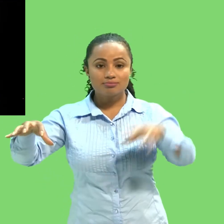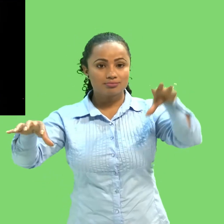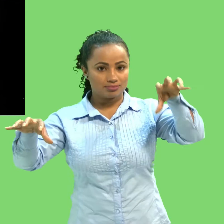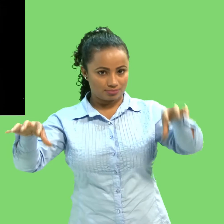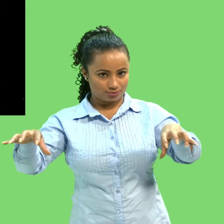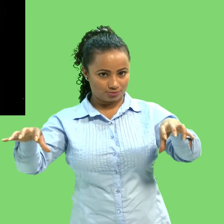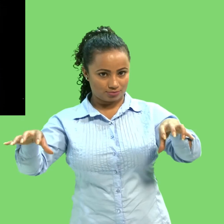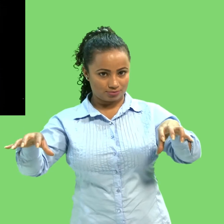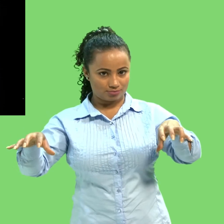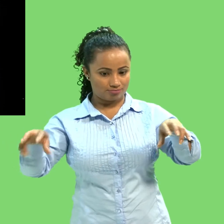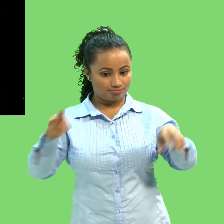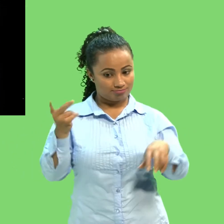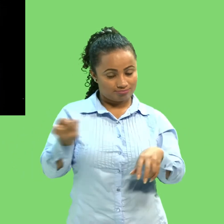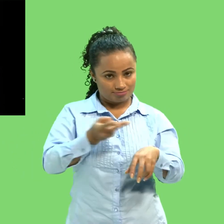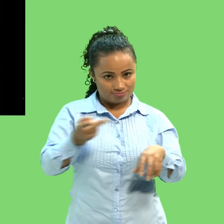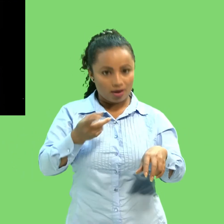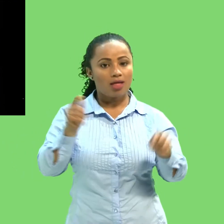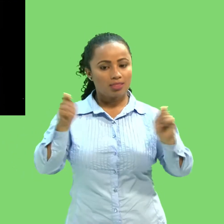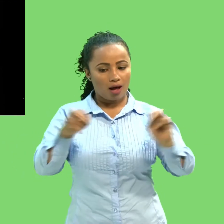e a linguística aplicada.